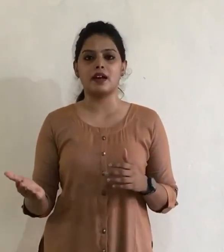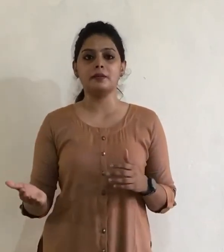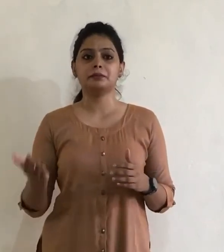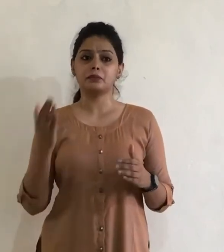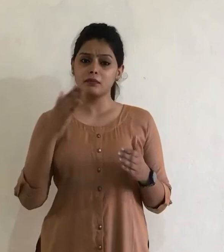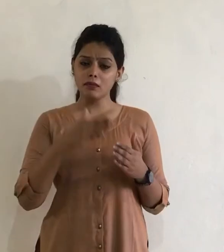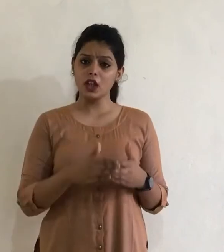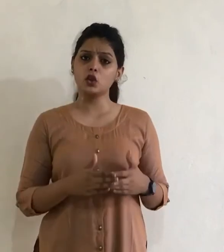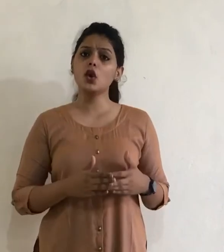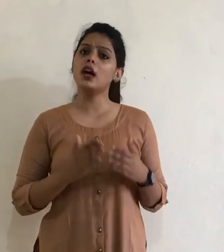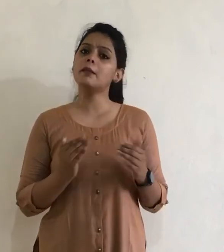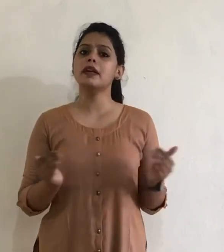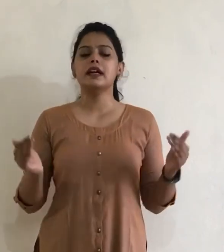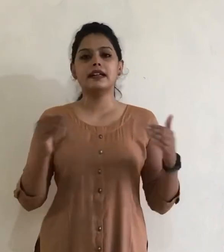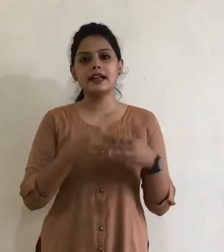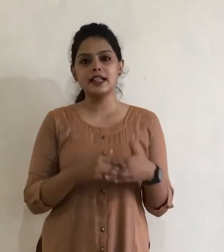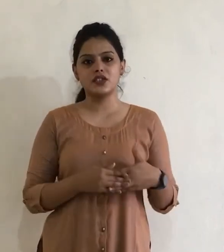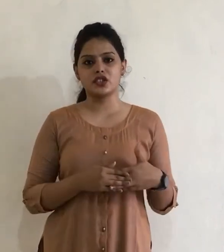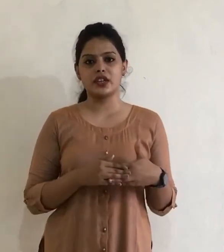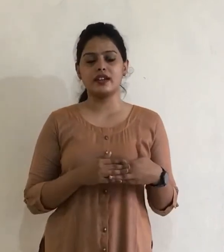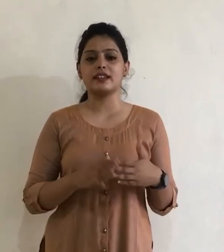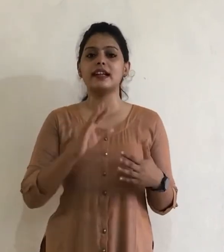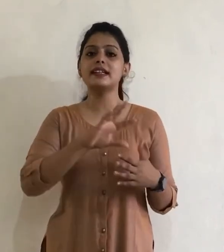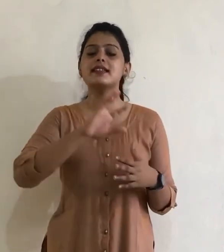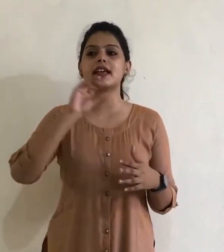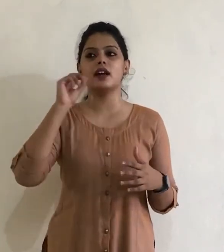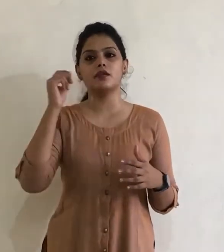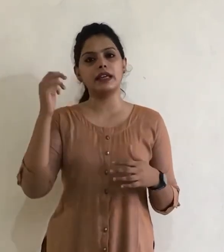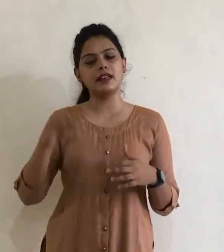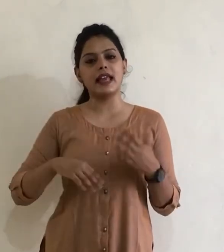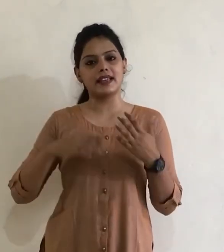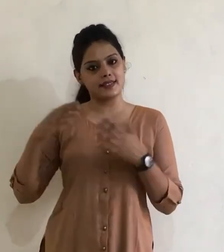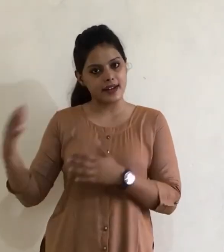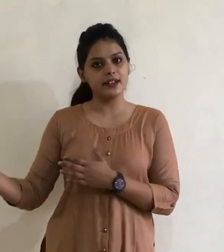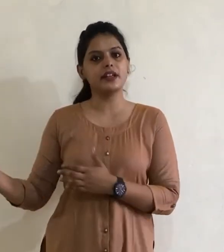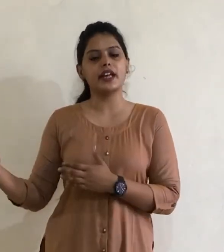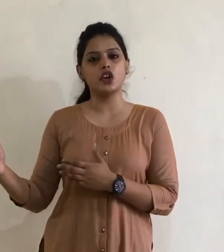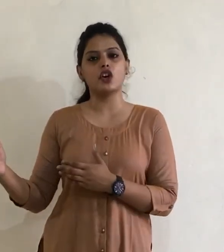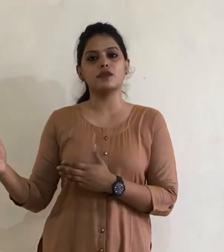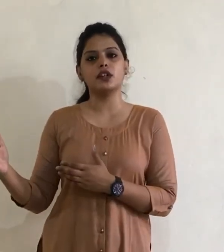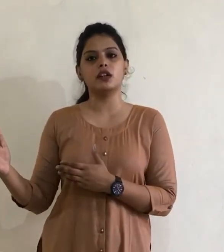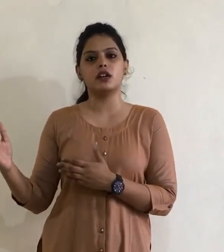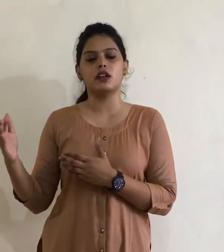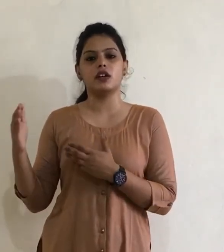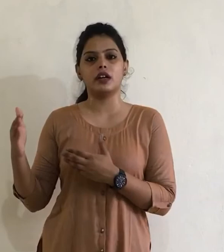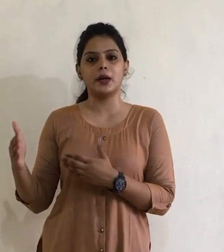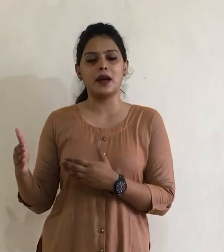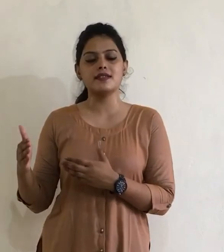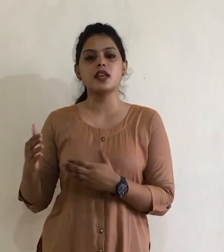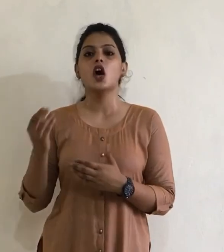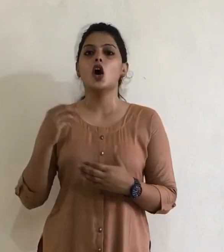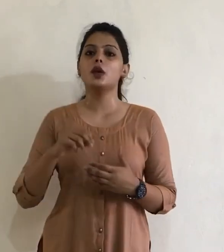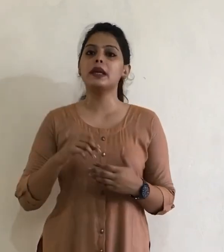है, तो हम debt restructuring करते हैं. That is we can extend the tenure of the advance और we